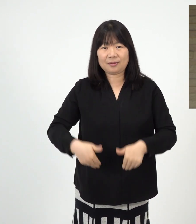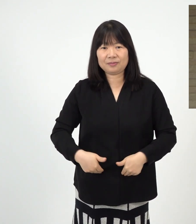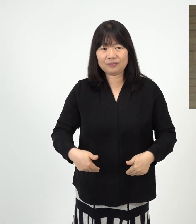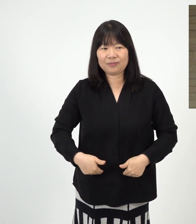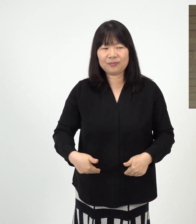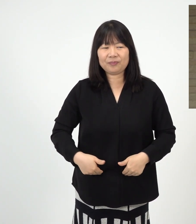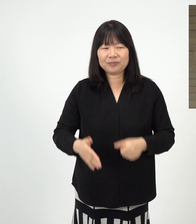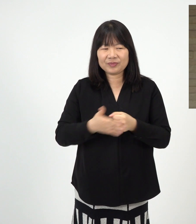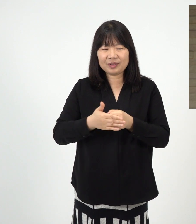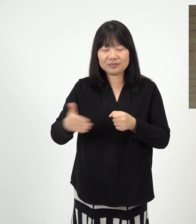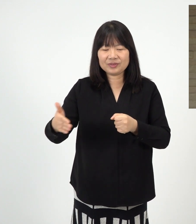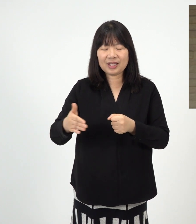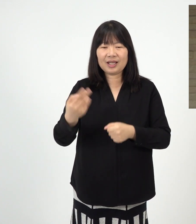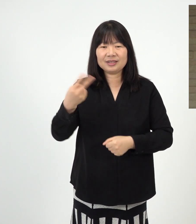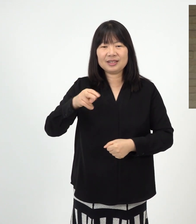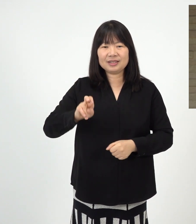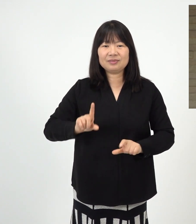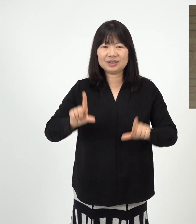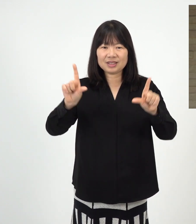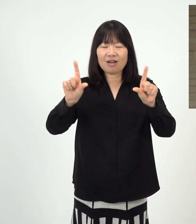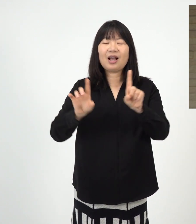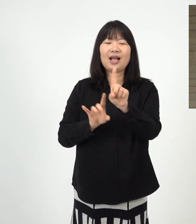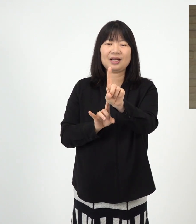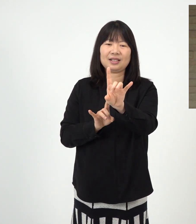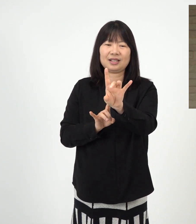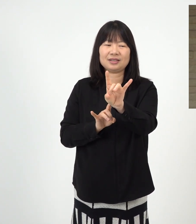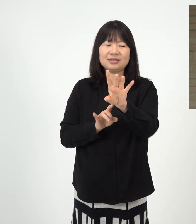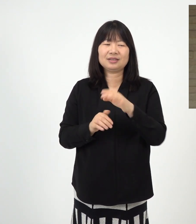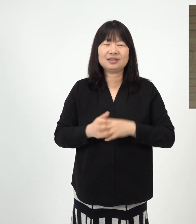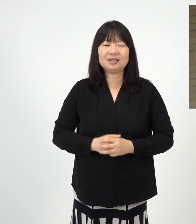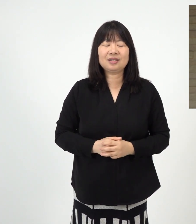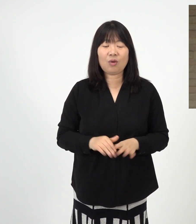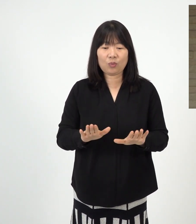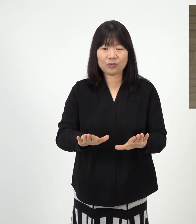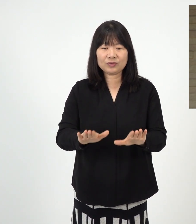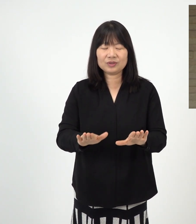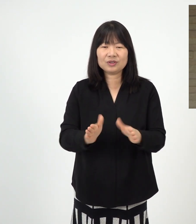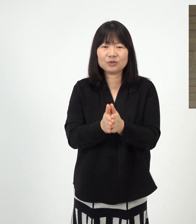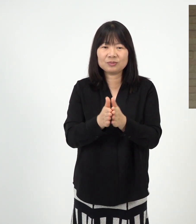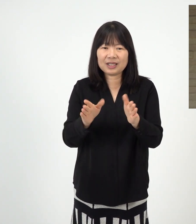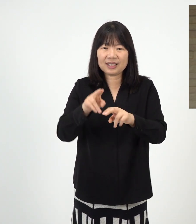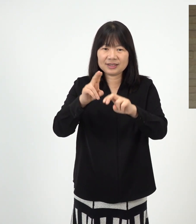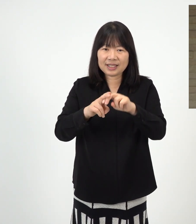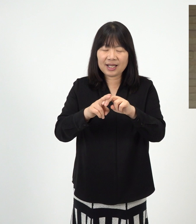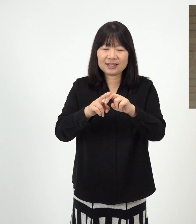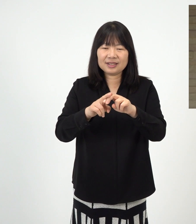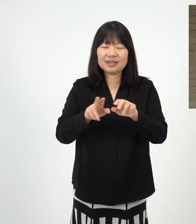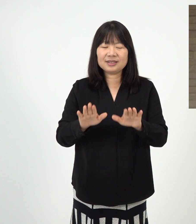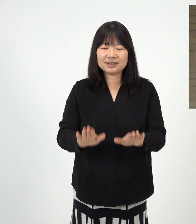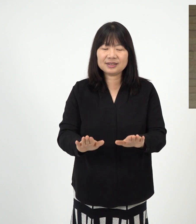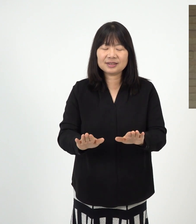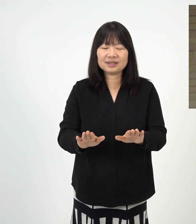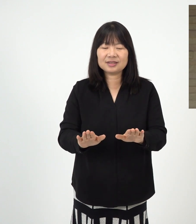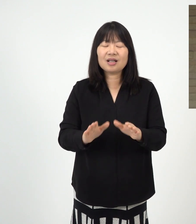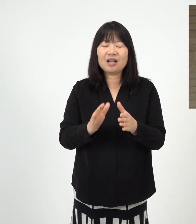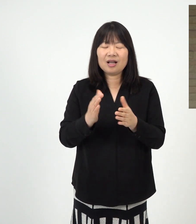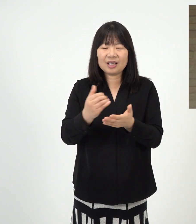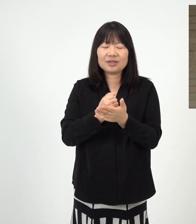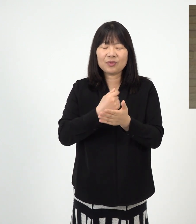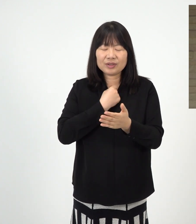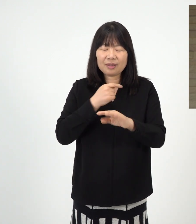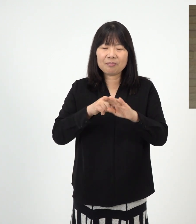2022년 우리가 딱 한 가지 오늘 출발하는 이 자리에서 소원을 갖기를